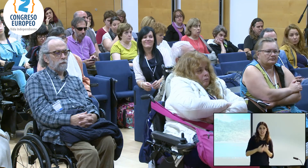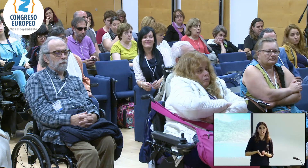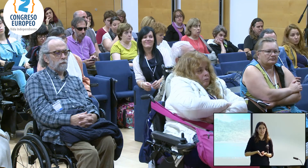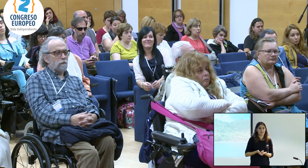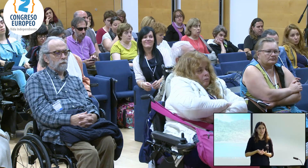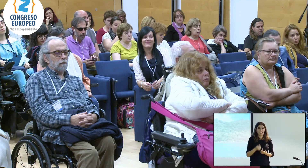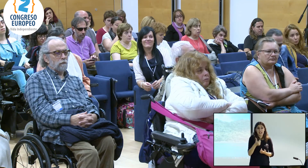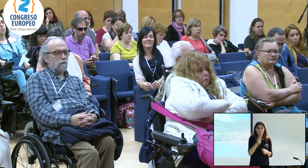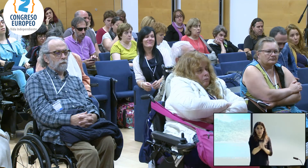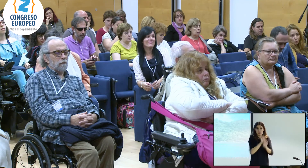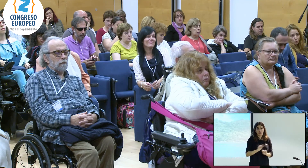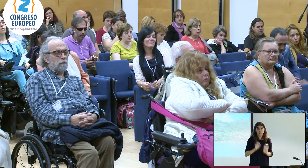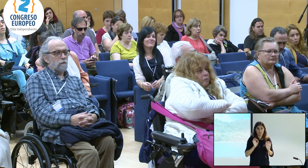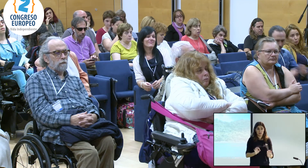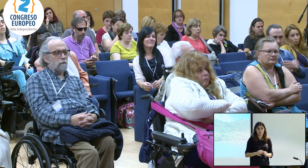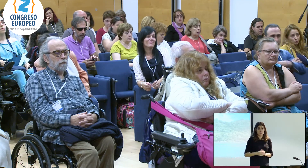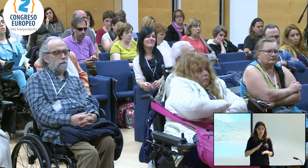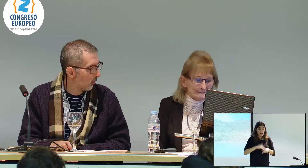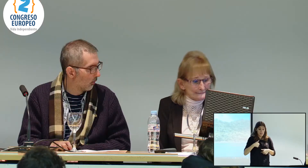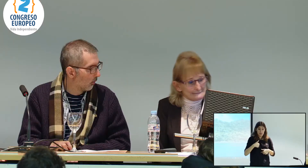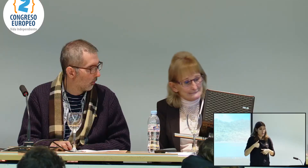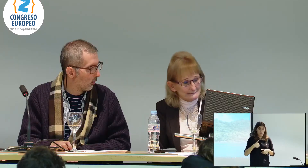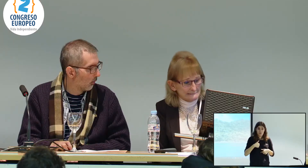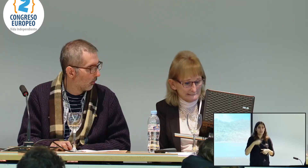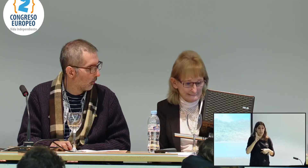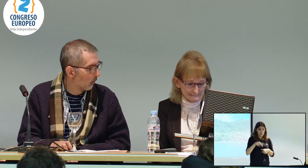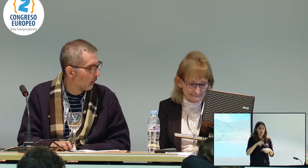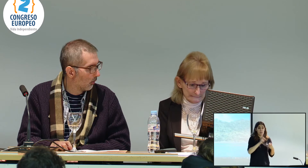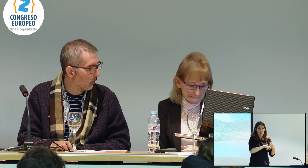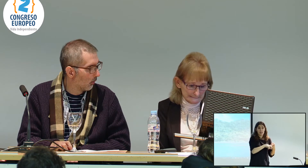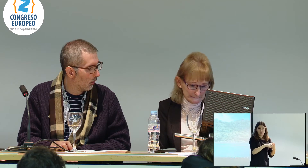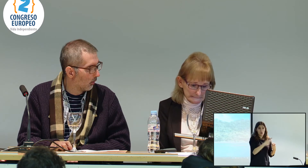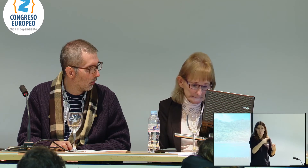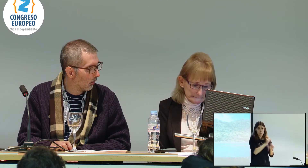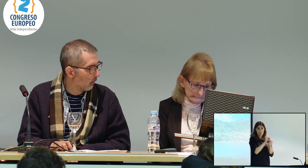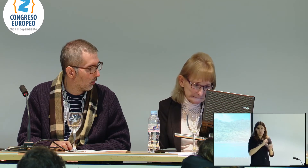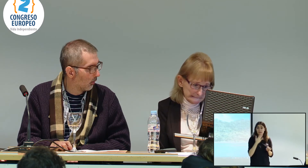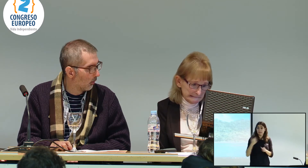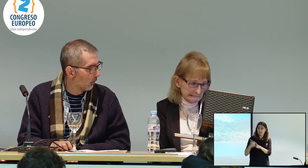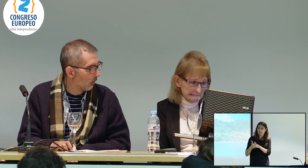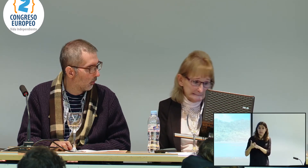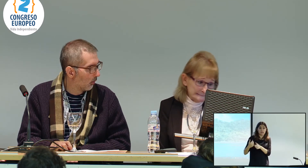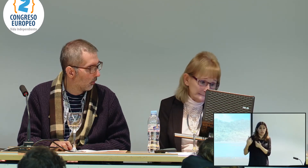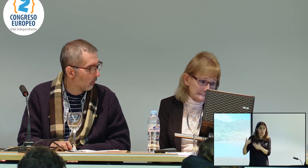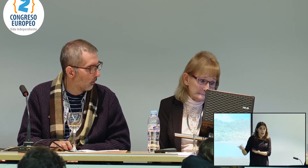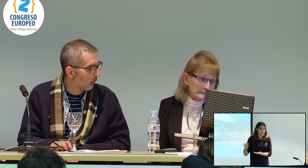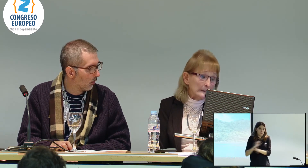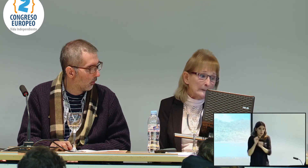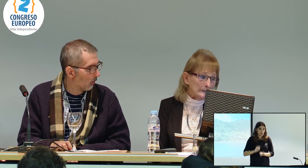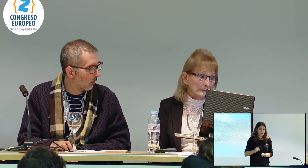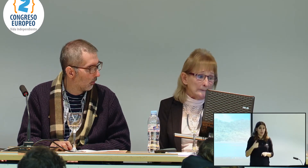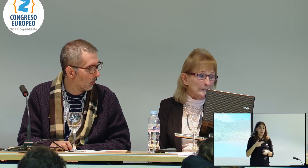difícil, casi imposible, no solo para mí, sino también para mi marido. Los alojamientos eran, y lo